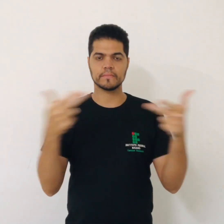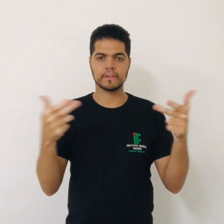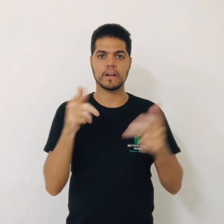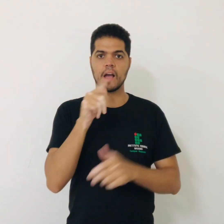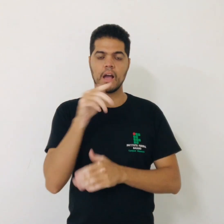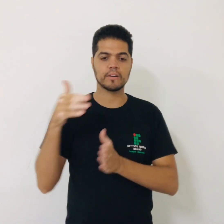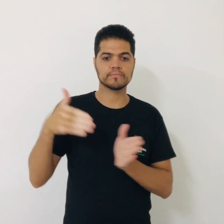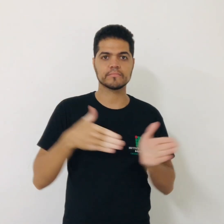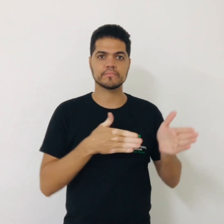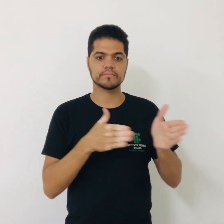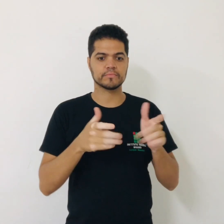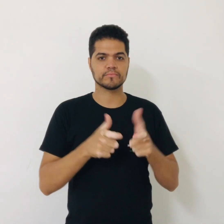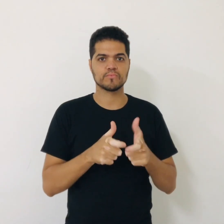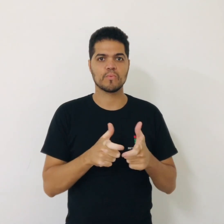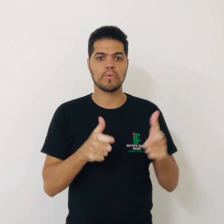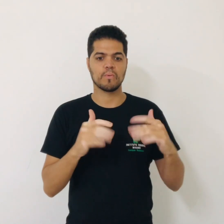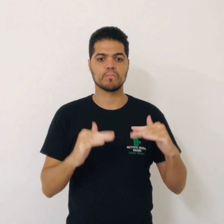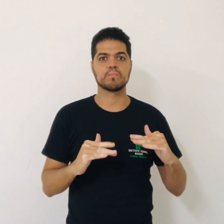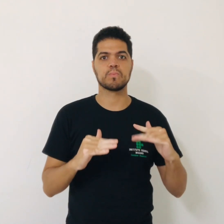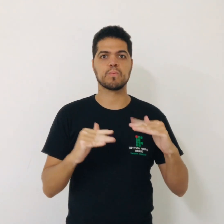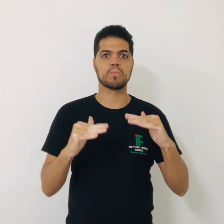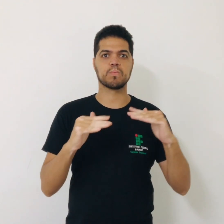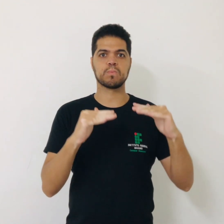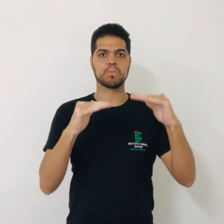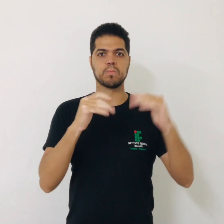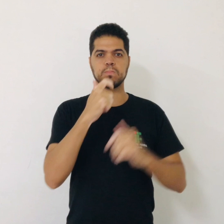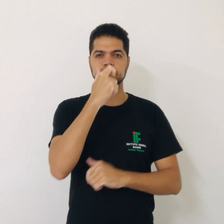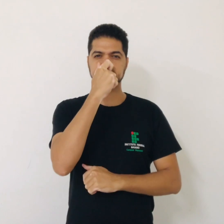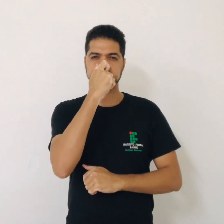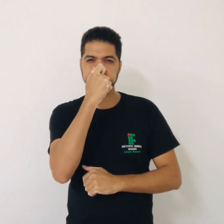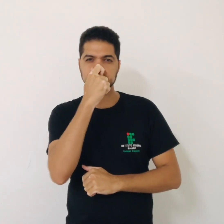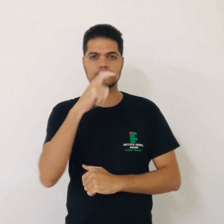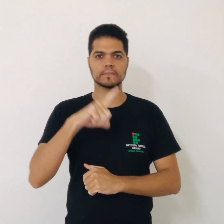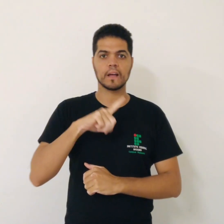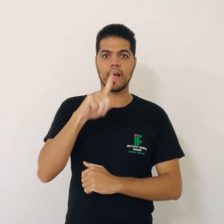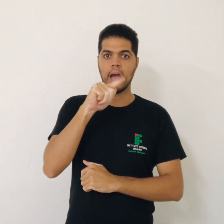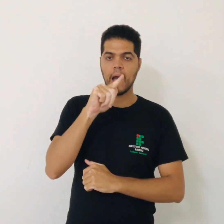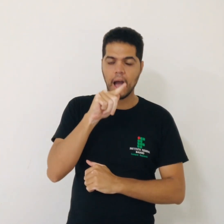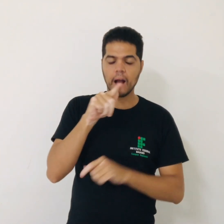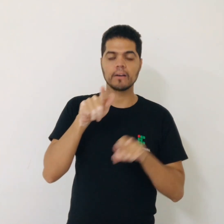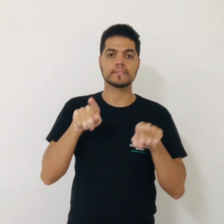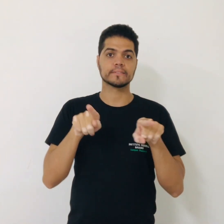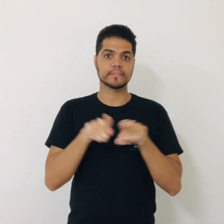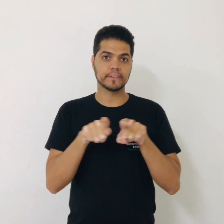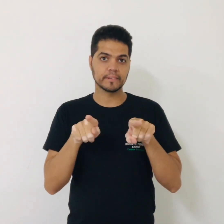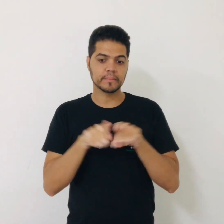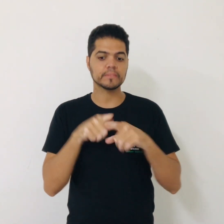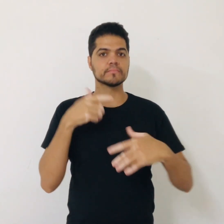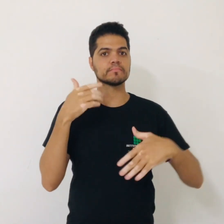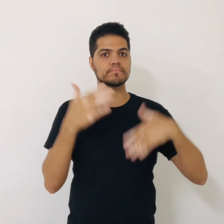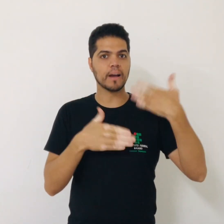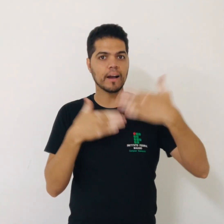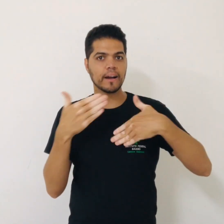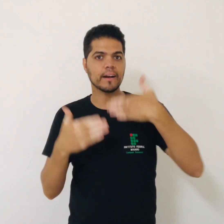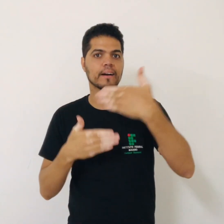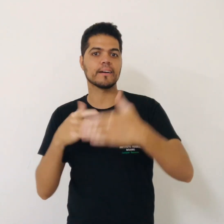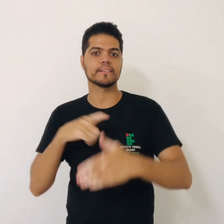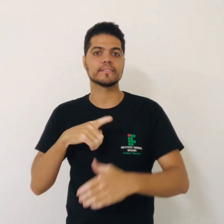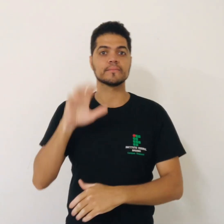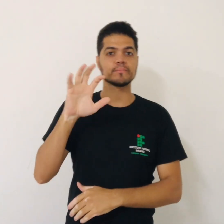grande abundância de água e perenes, isso em decorrência do clima predominantemente úmido